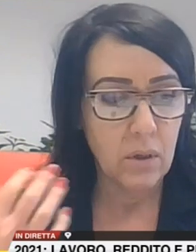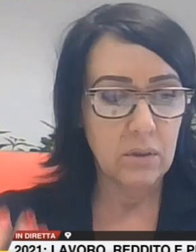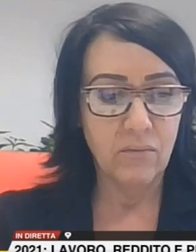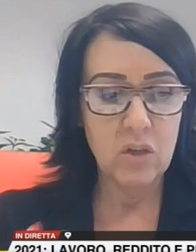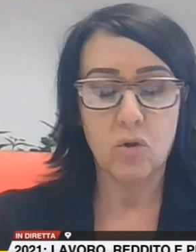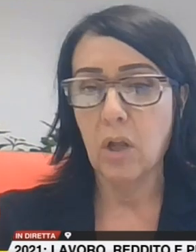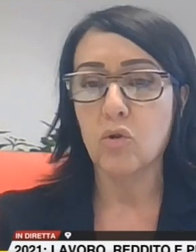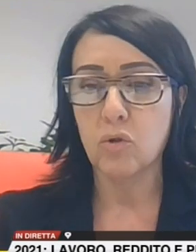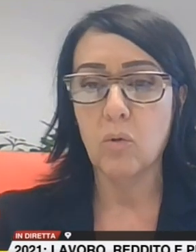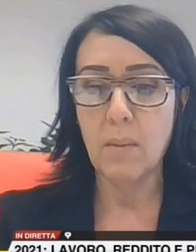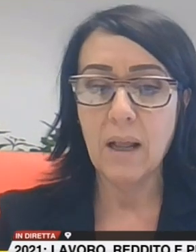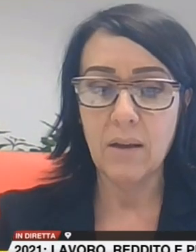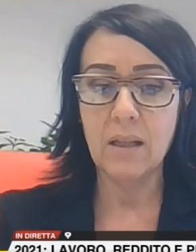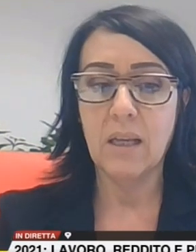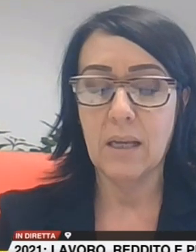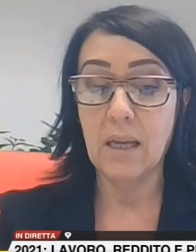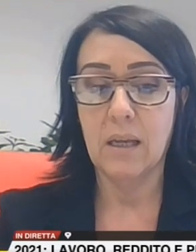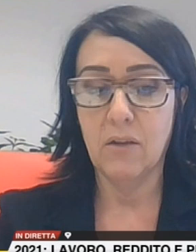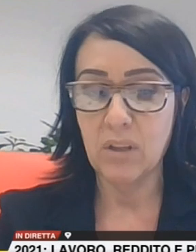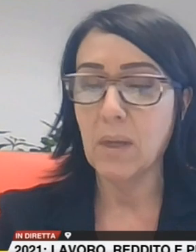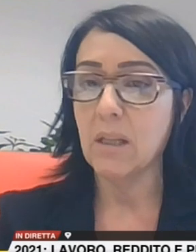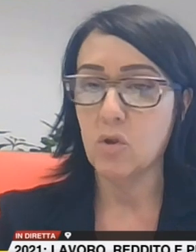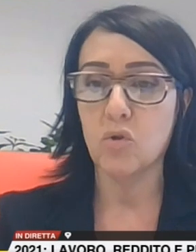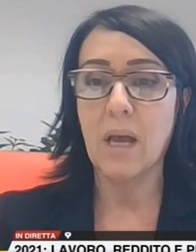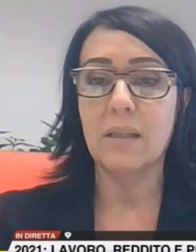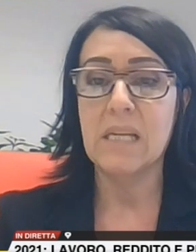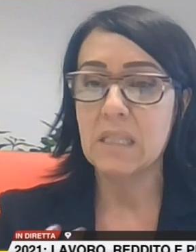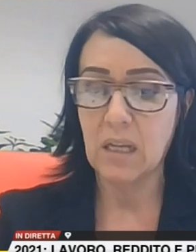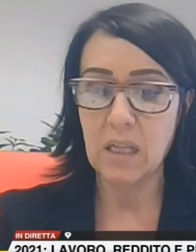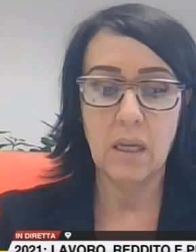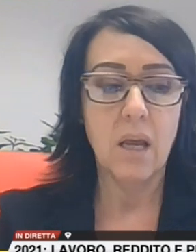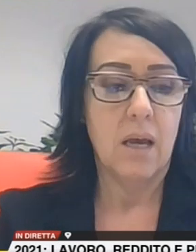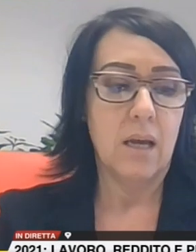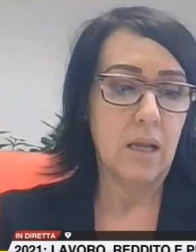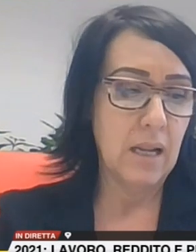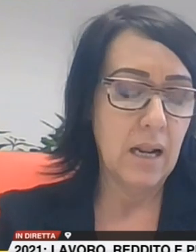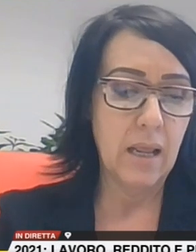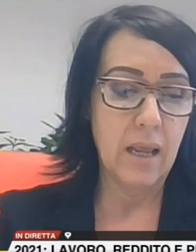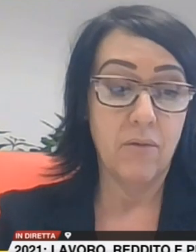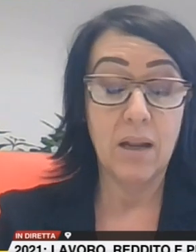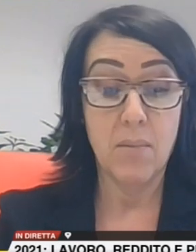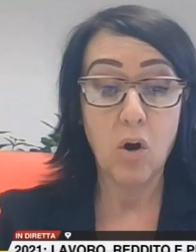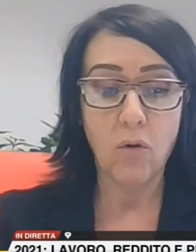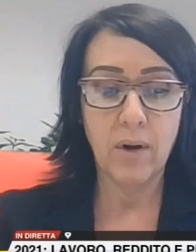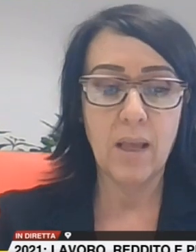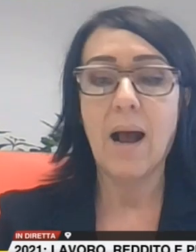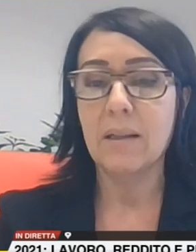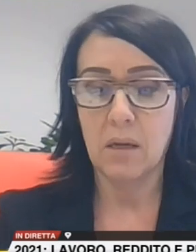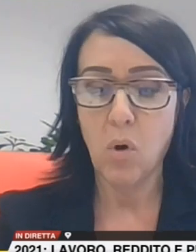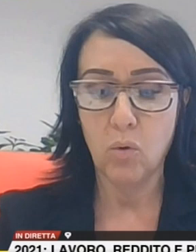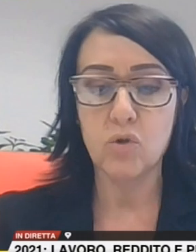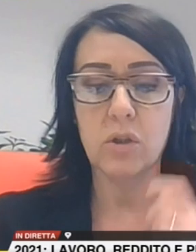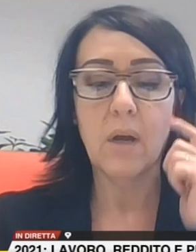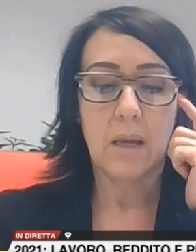abbiamo visto nel corso del 2020 che effettivamente sono stati inseriti nelle varie manovre